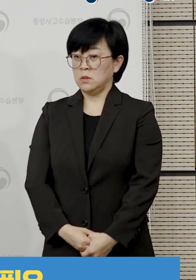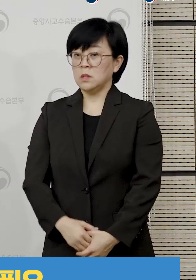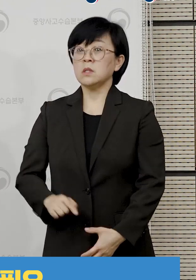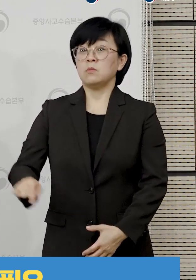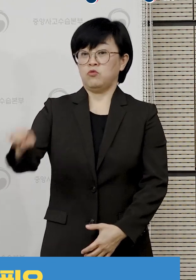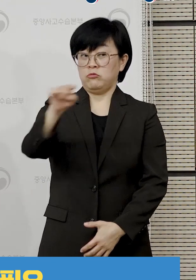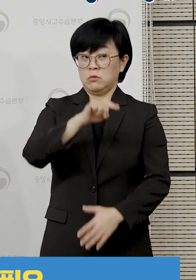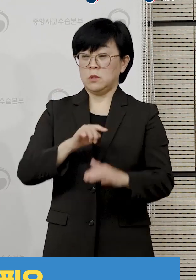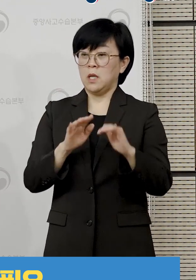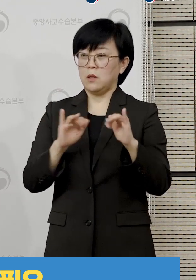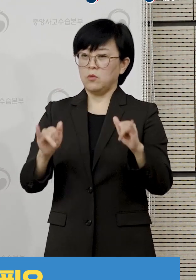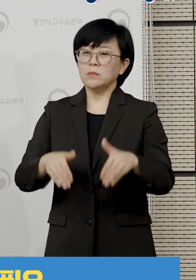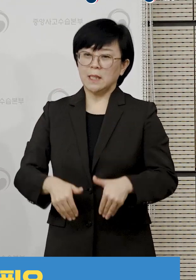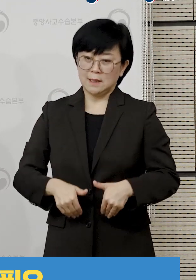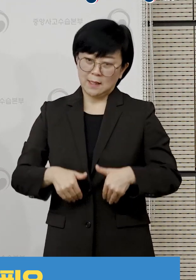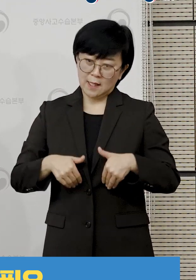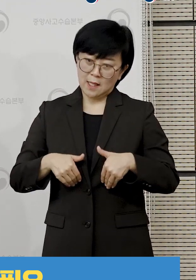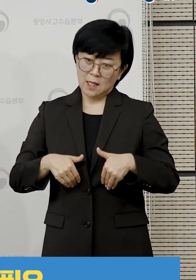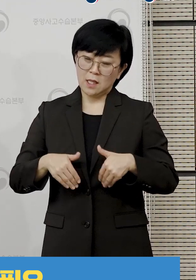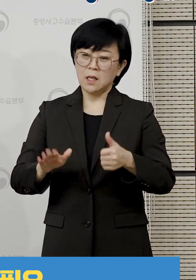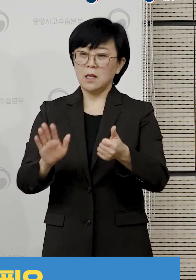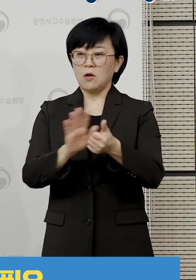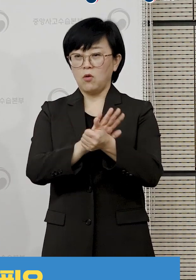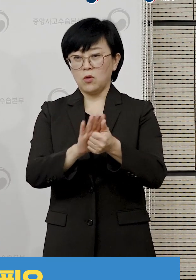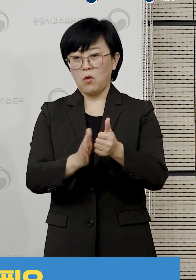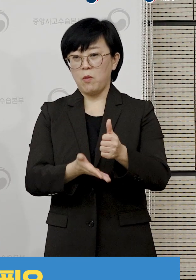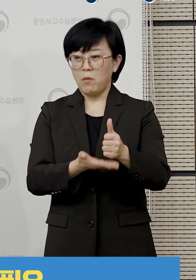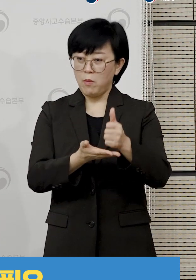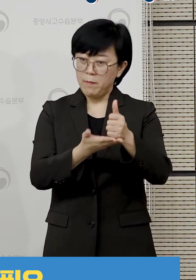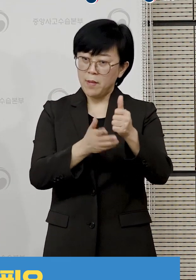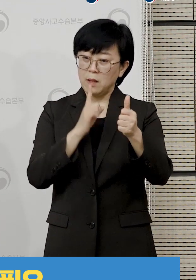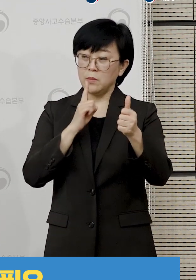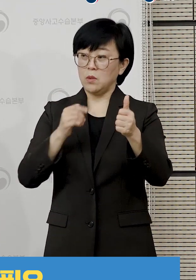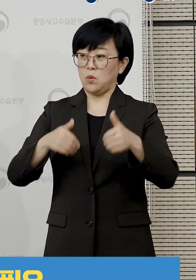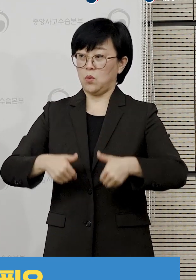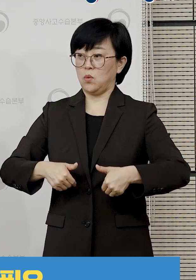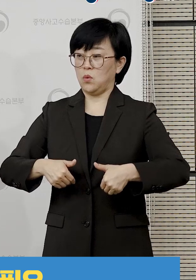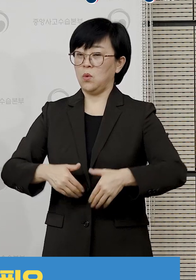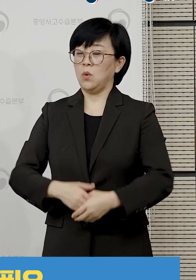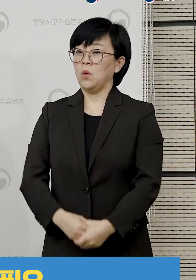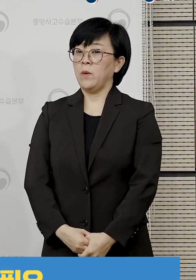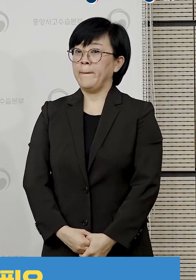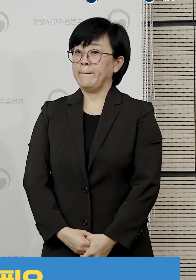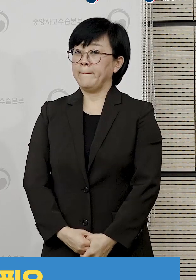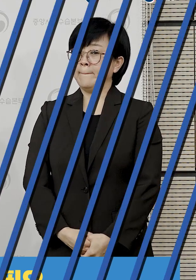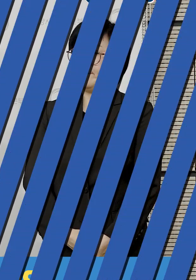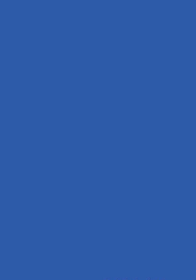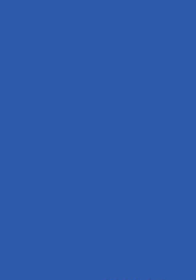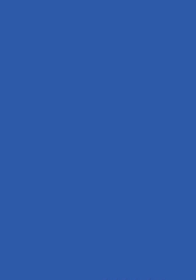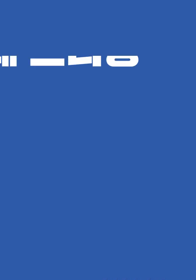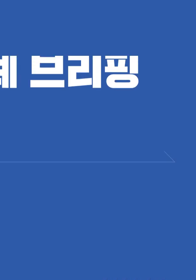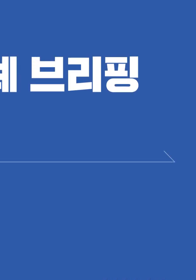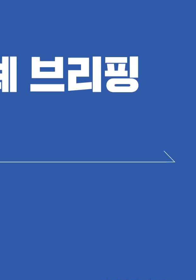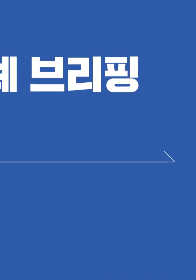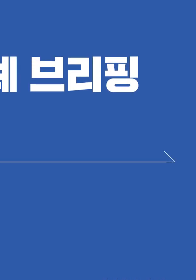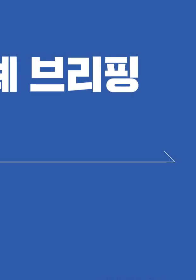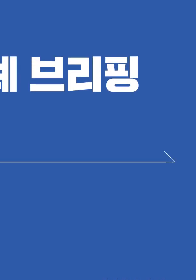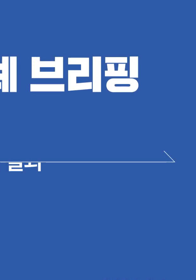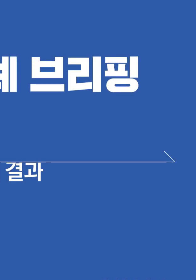염려가 됩니다. 이분들에게도 좀 따뜻한 격려가 좀 필요한 시기라고 생각을 합니다.